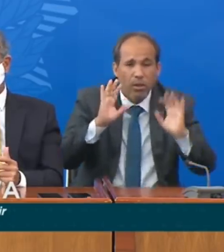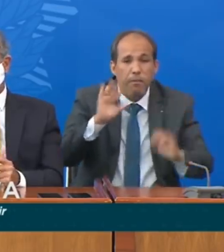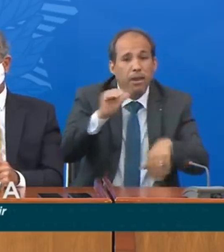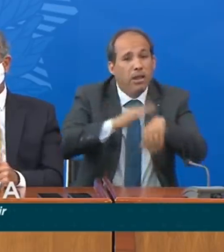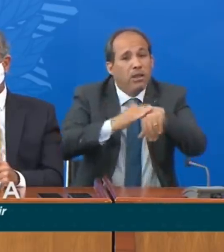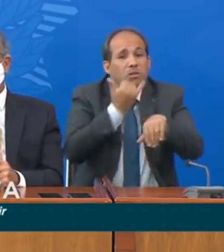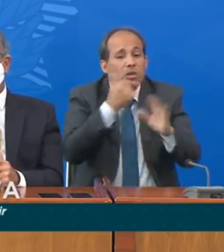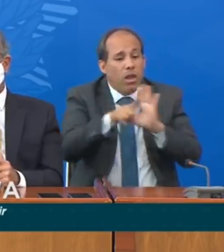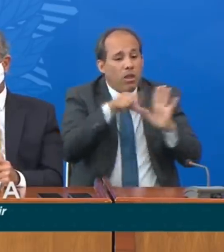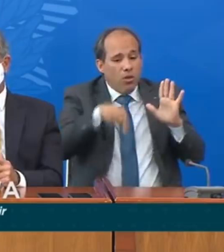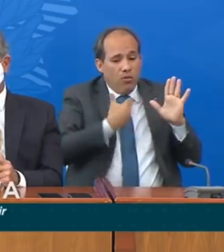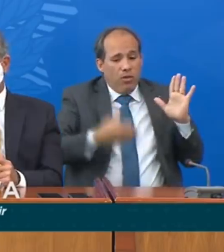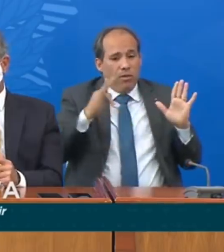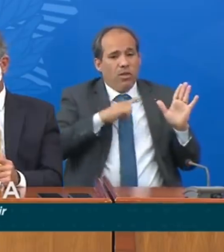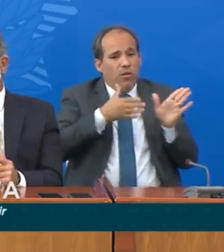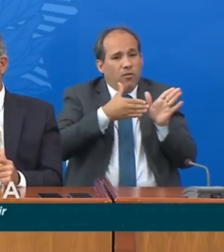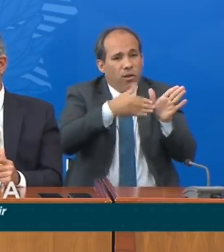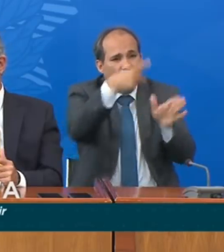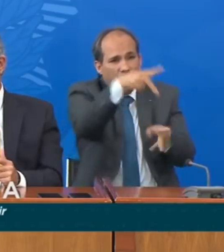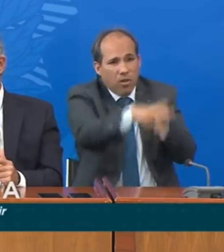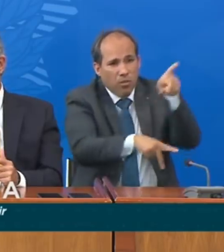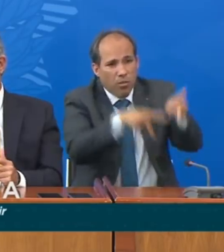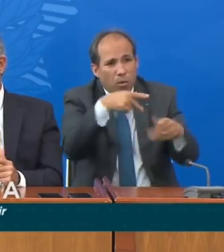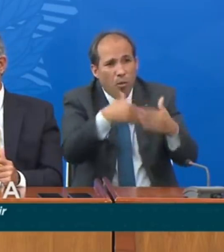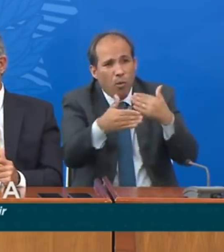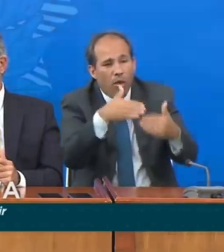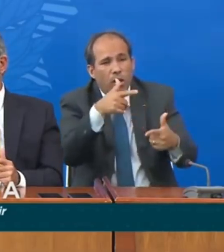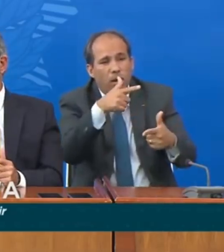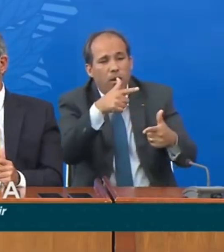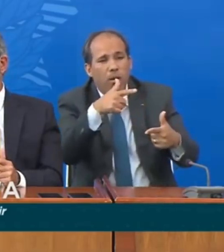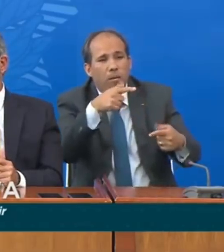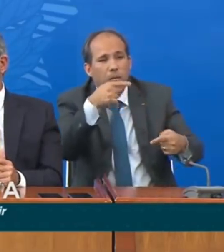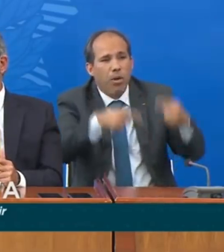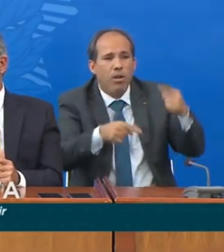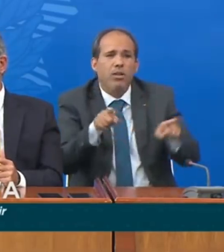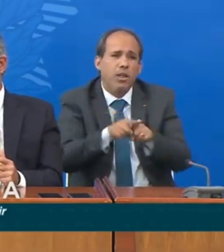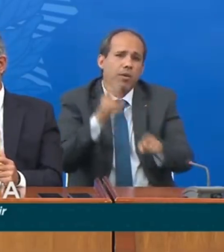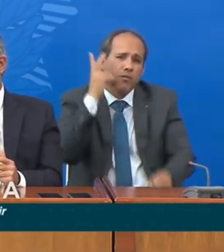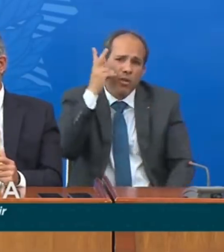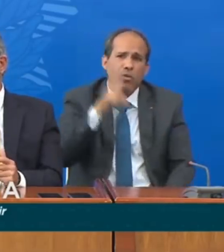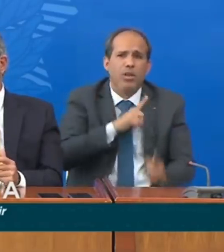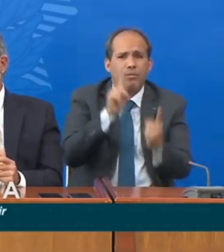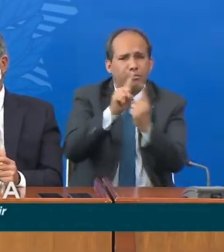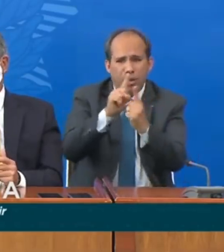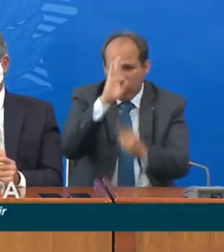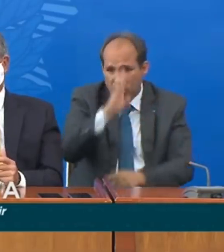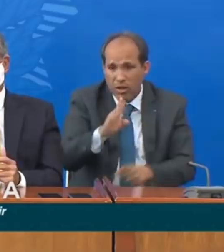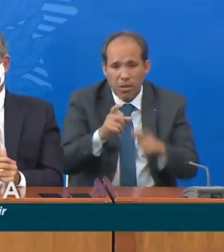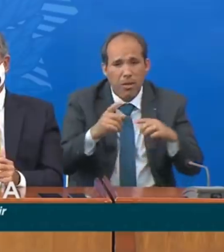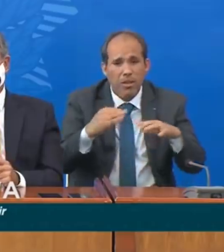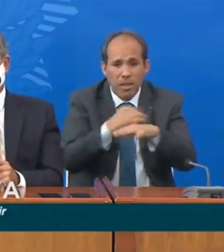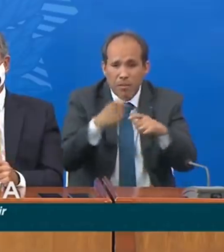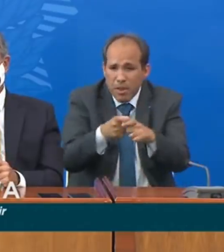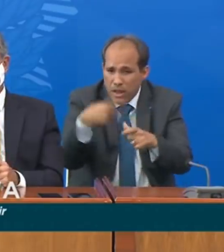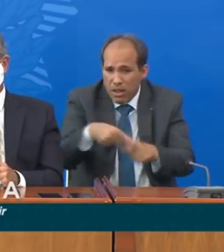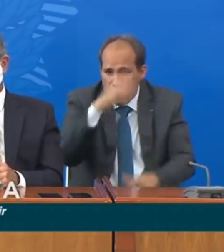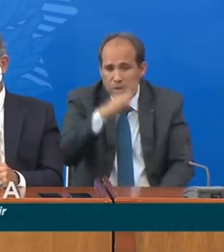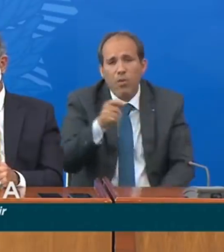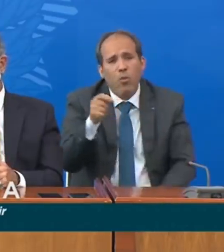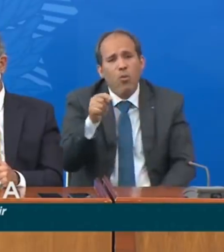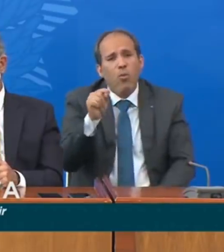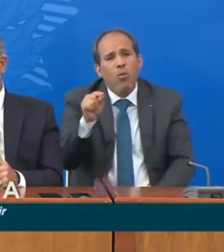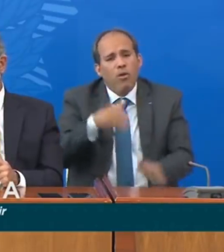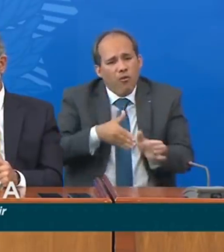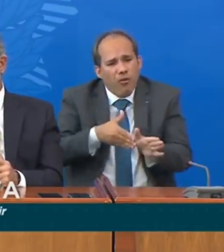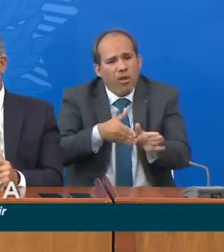leal à população, todo e qualquer político, até mesmo o vereador, lá na ponta da linha, da menor cidade do Brasil, tem que ser leal